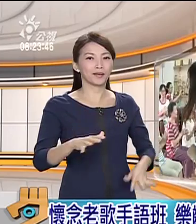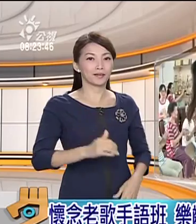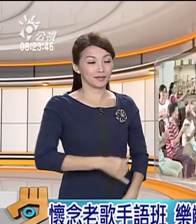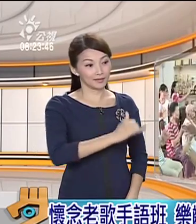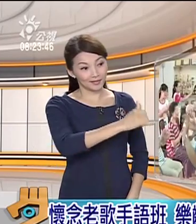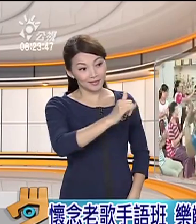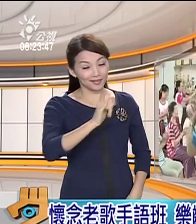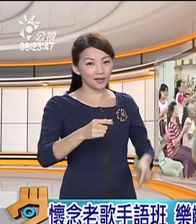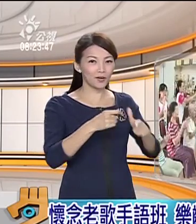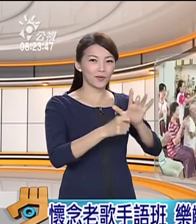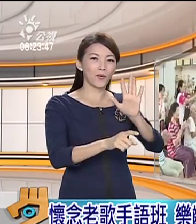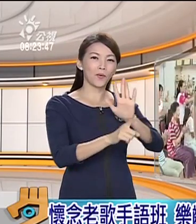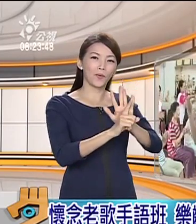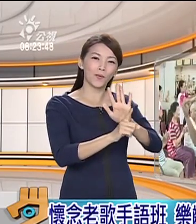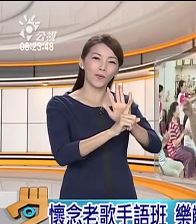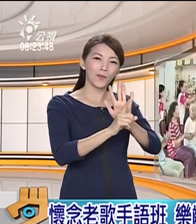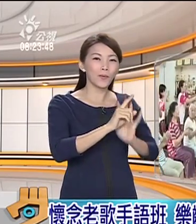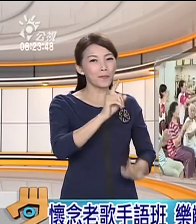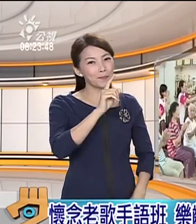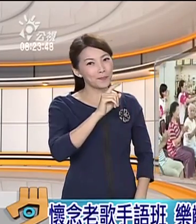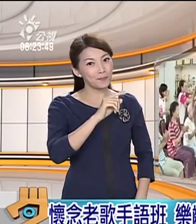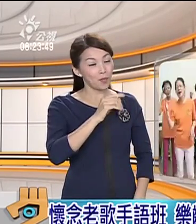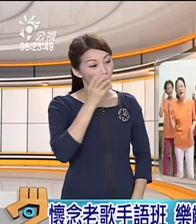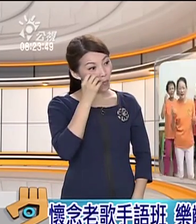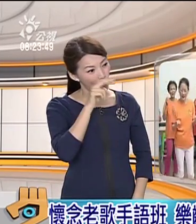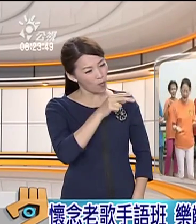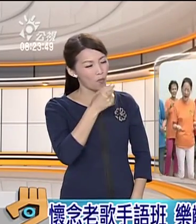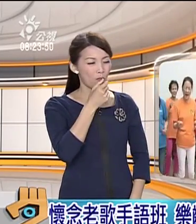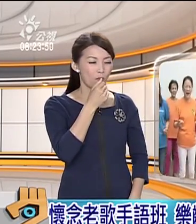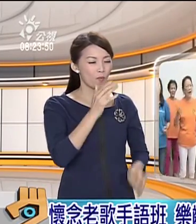行公益演出，获得了热烈的回响。